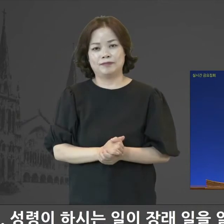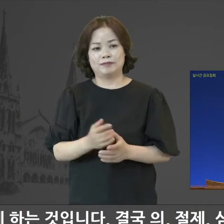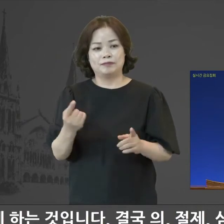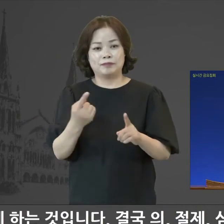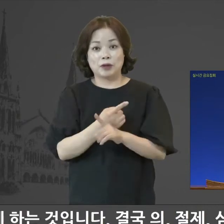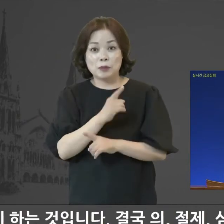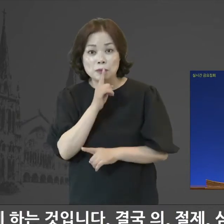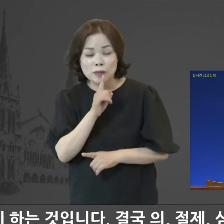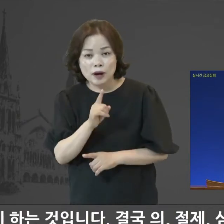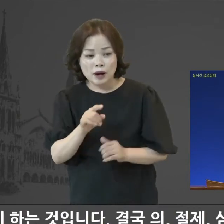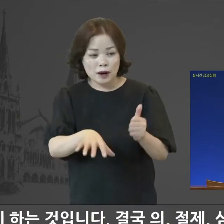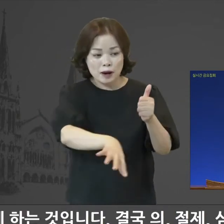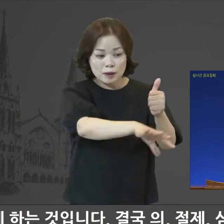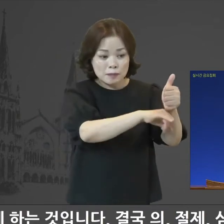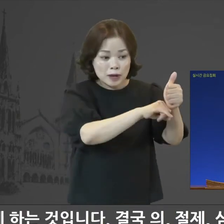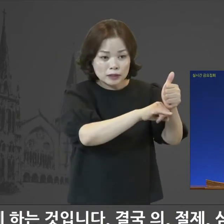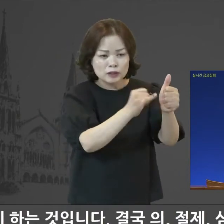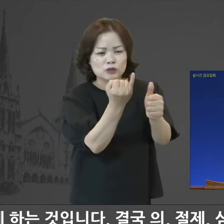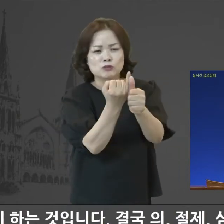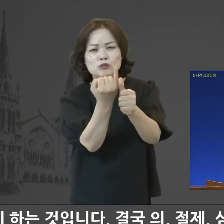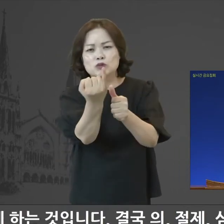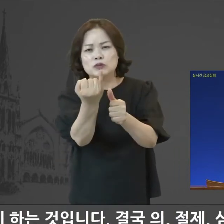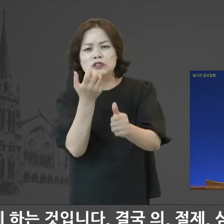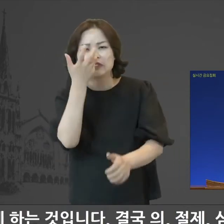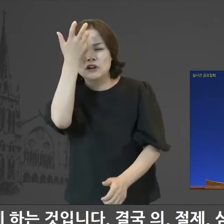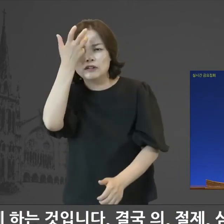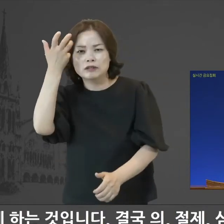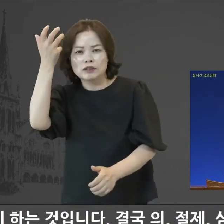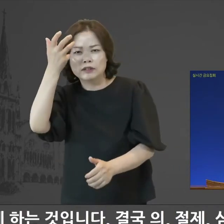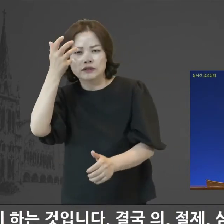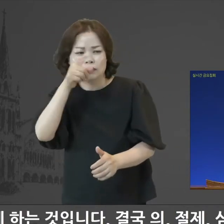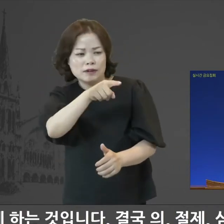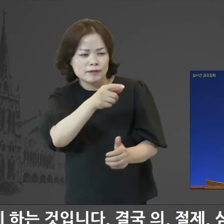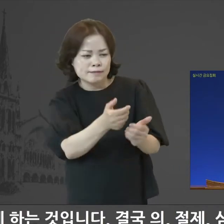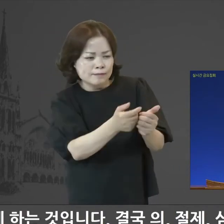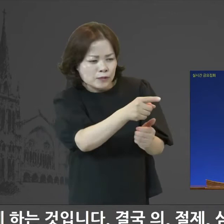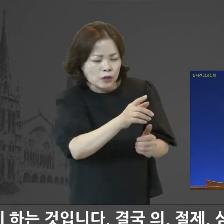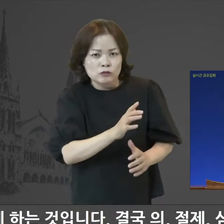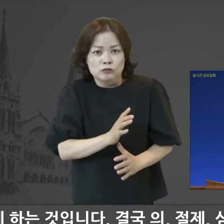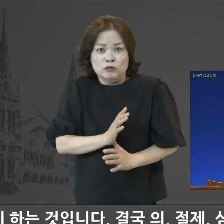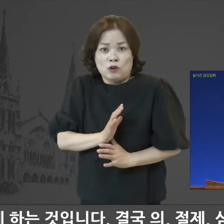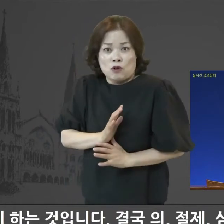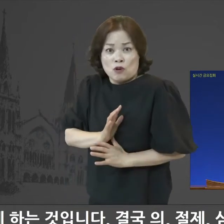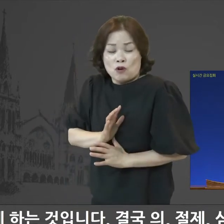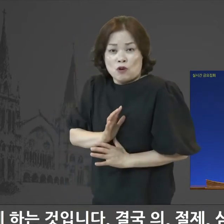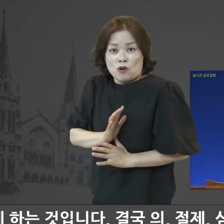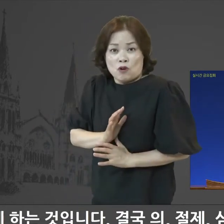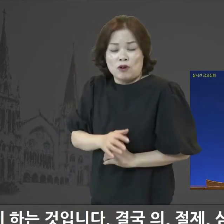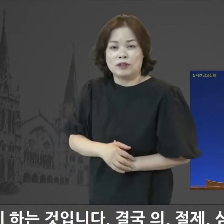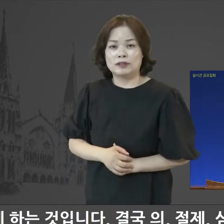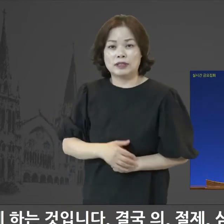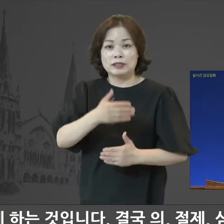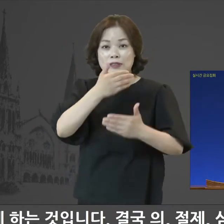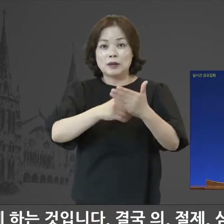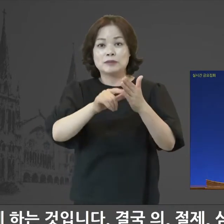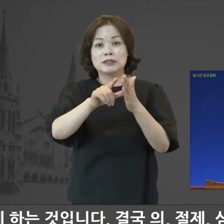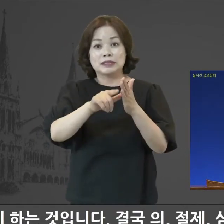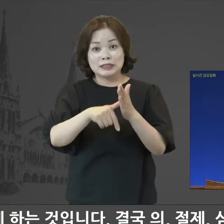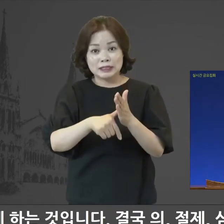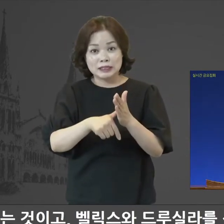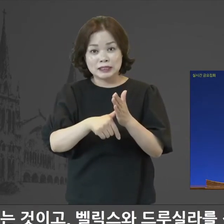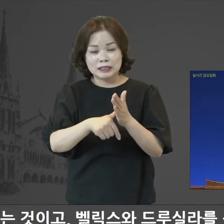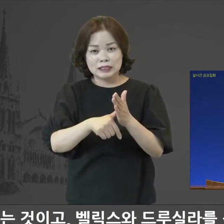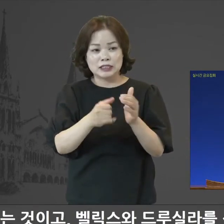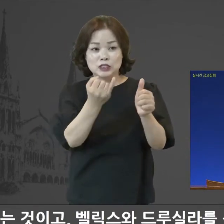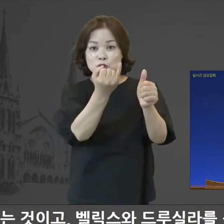얘기하면 벨릭스와 드루실라를 성령께서 흔들었습니다. 그래서 두려움이 생겼습니다. 자, 이제 남은 시간은